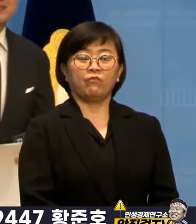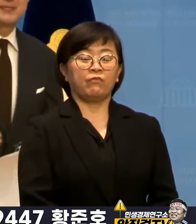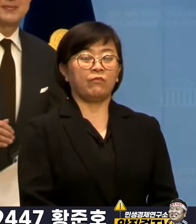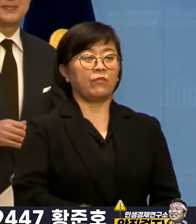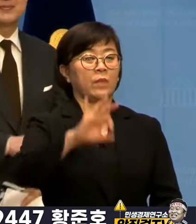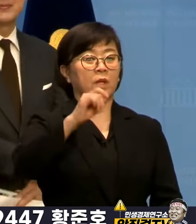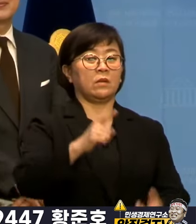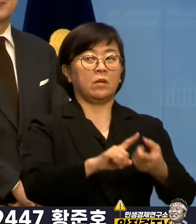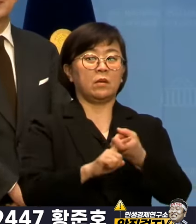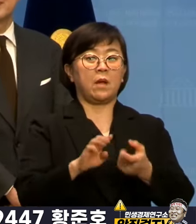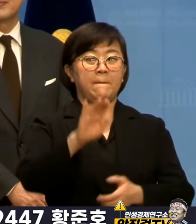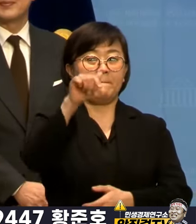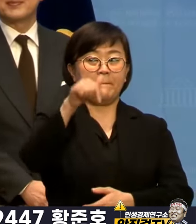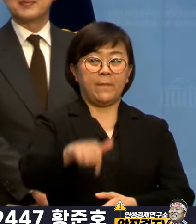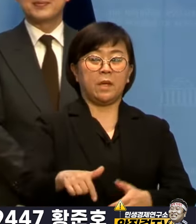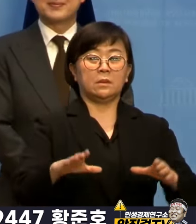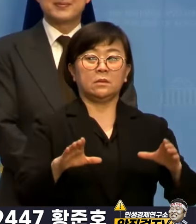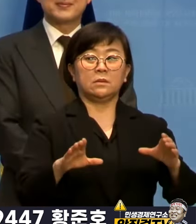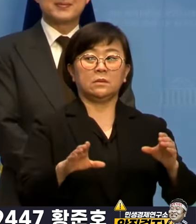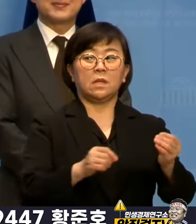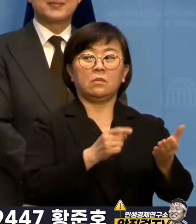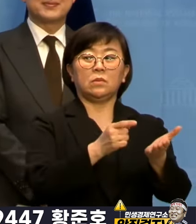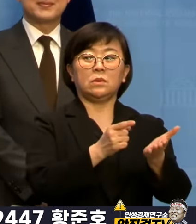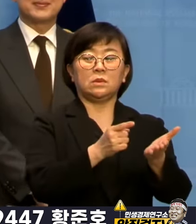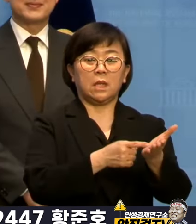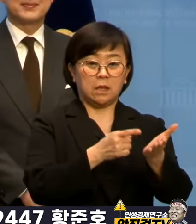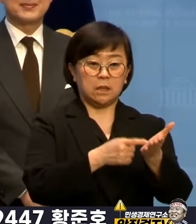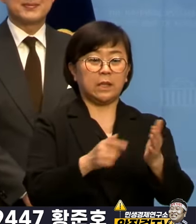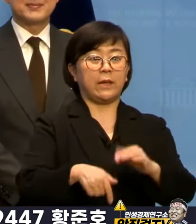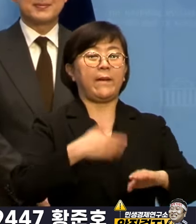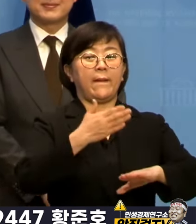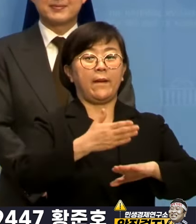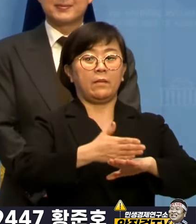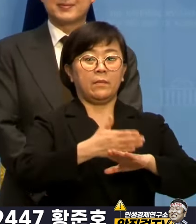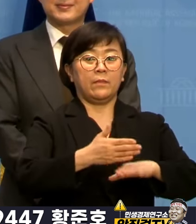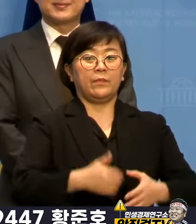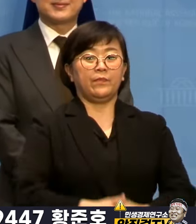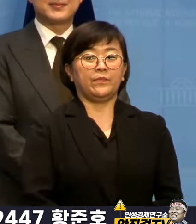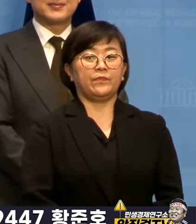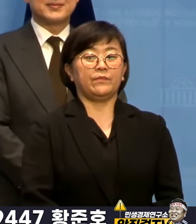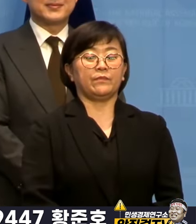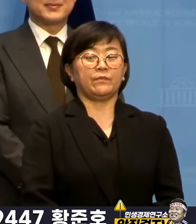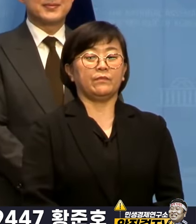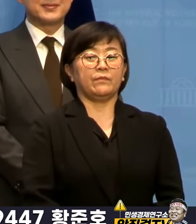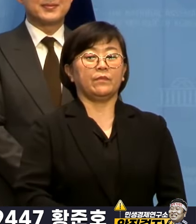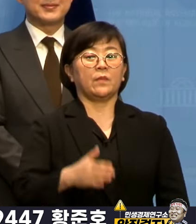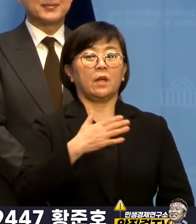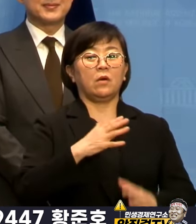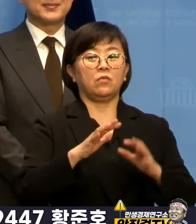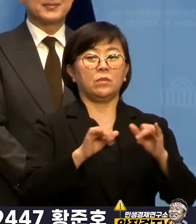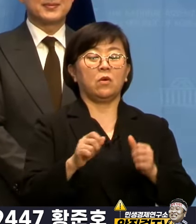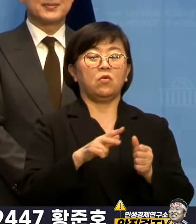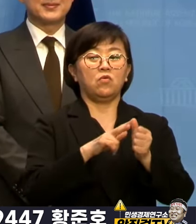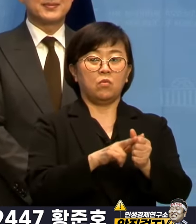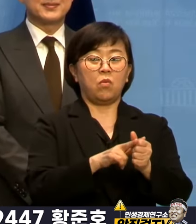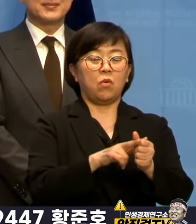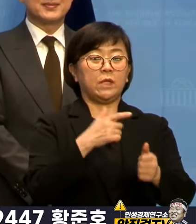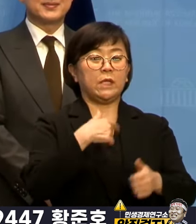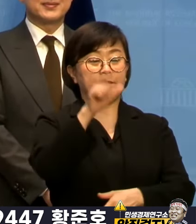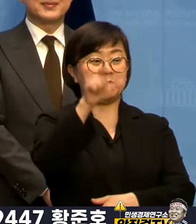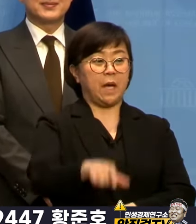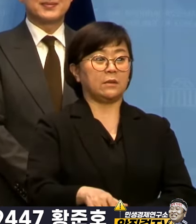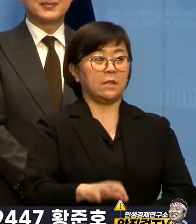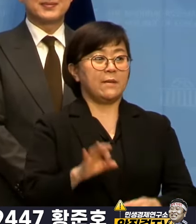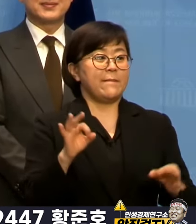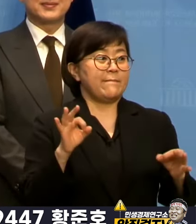예, 윤리대한테 박찬희 사장님 귀한 시국발 해주셔서 감사합니다. 제가 국민 모두 명단쭉